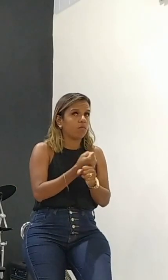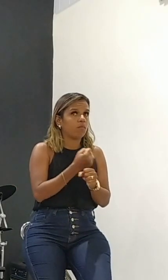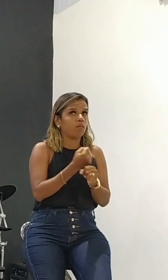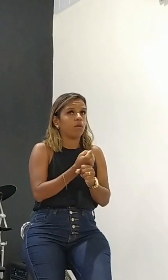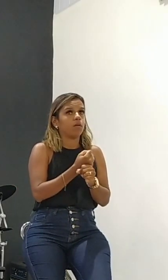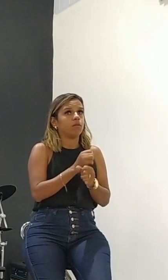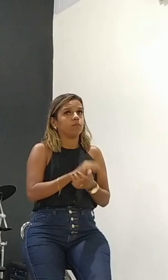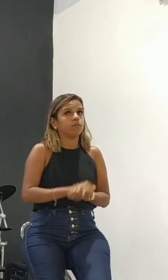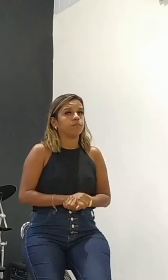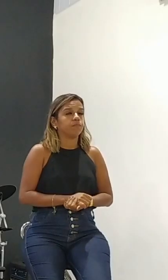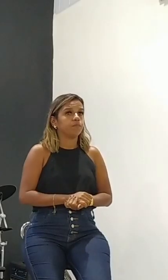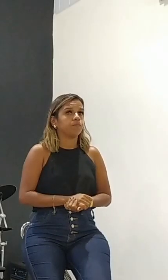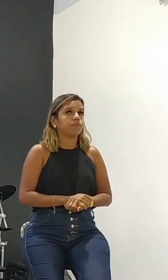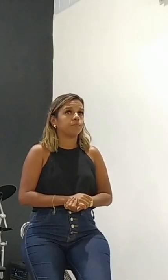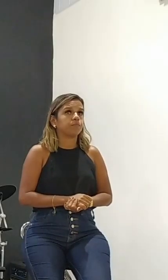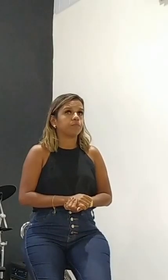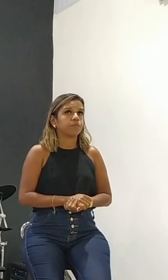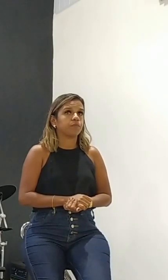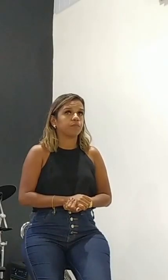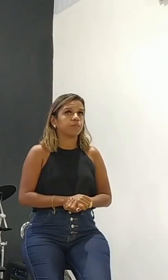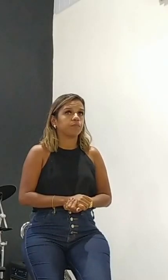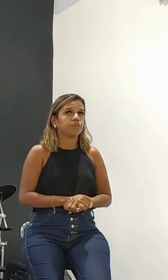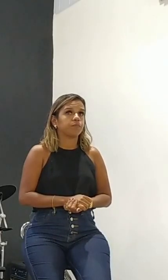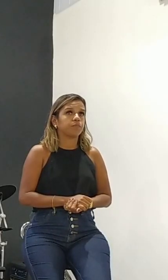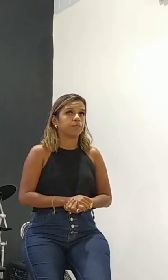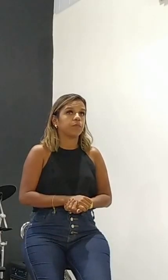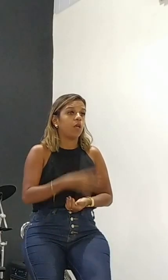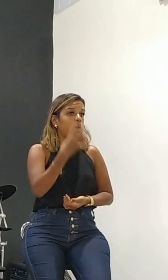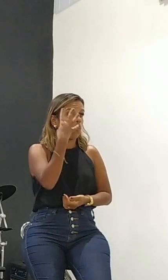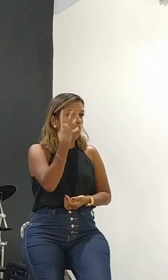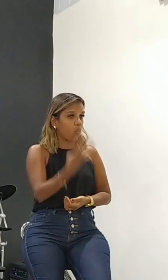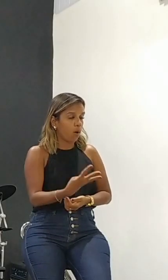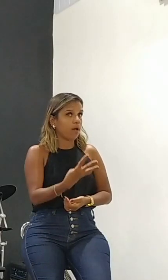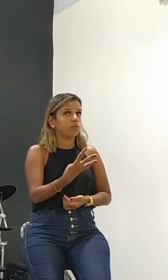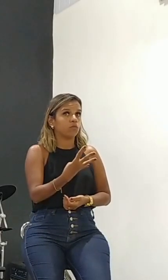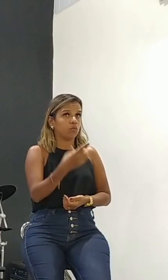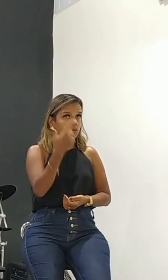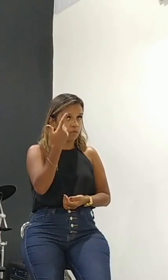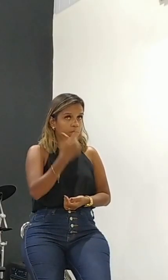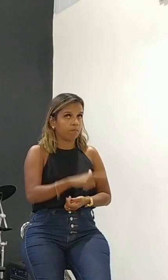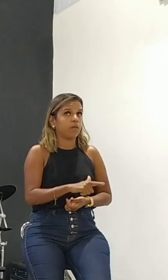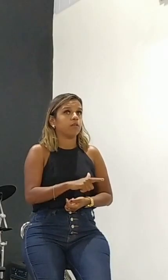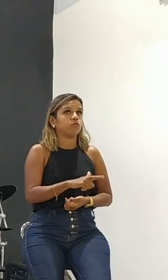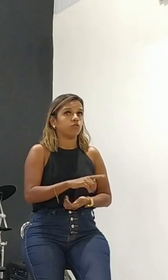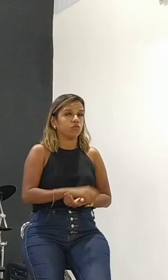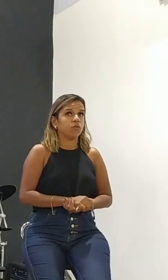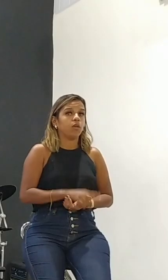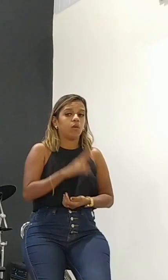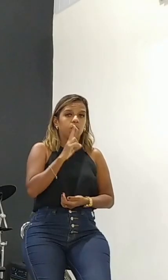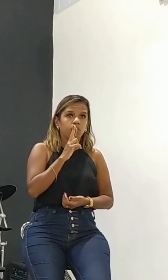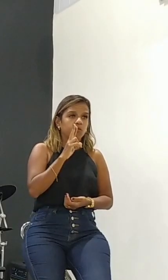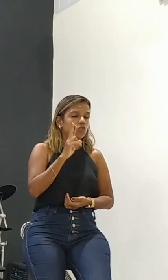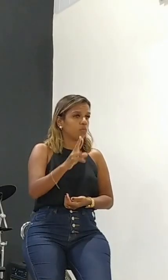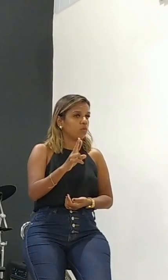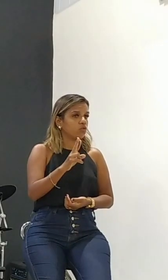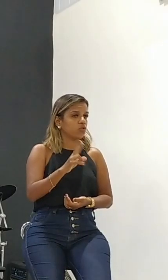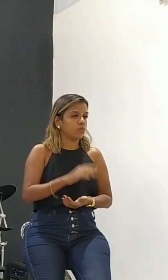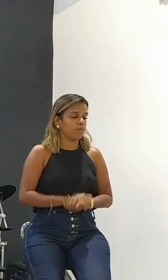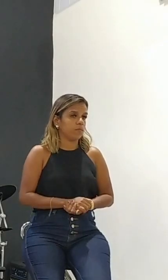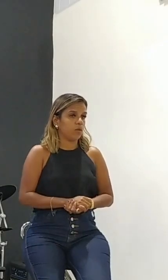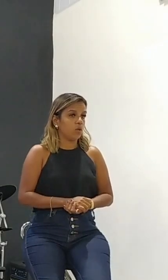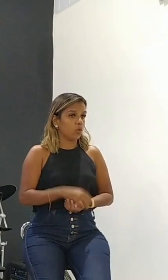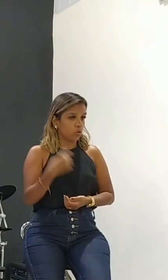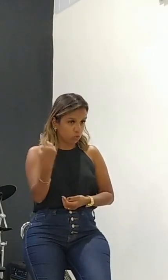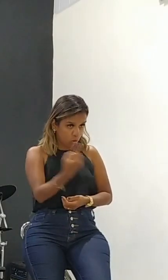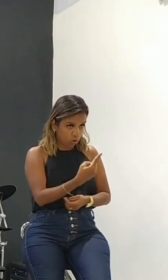convosco. E da mesma maneira enviaram a mim 4 vezes, e da mesma maneira, em Neemias respondia. Irmão, quando nós estamos fazendo a